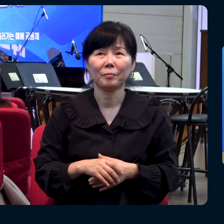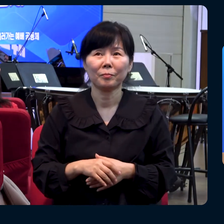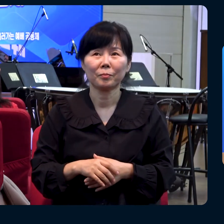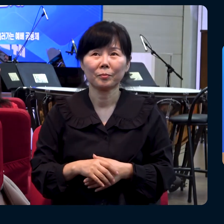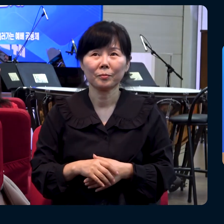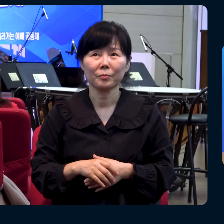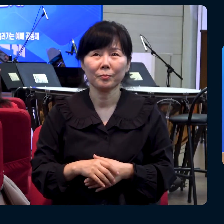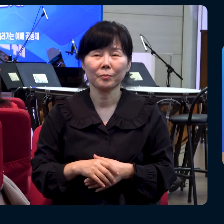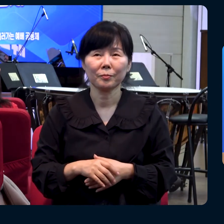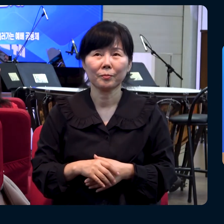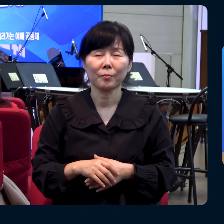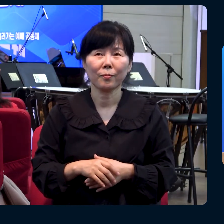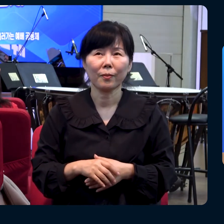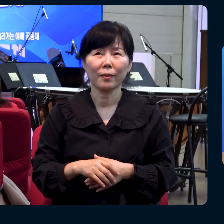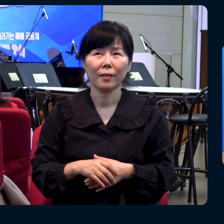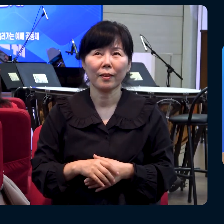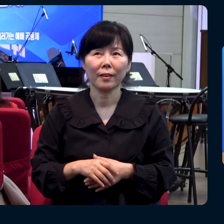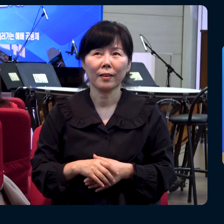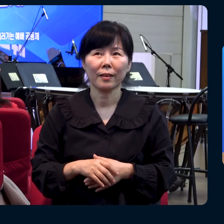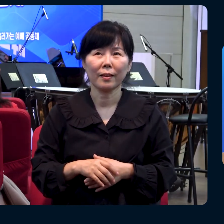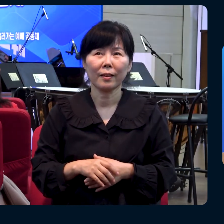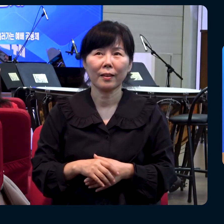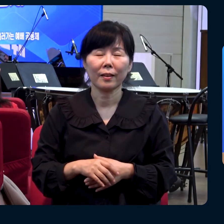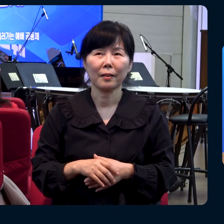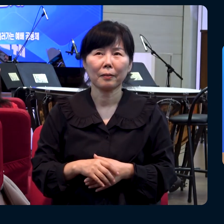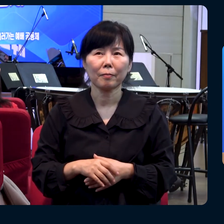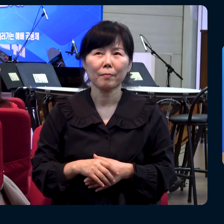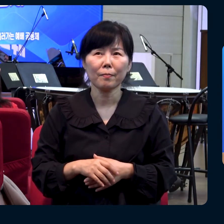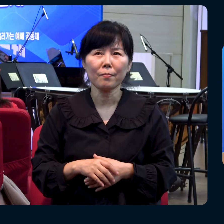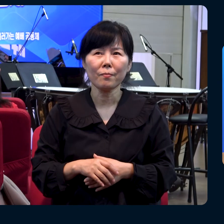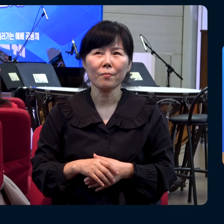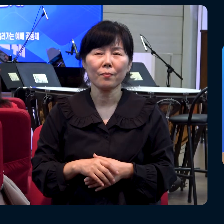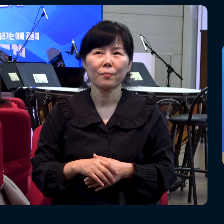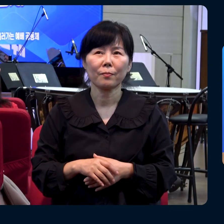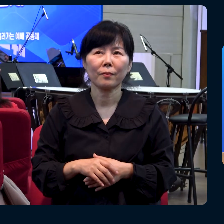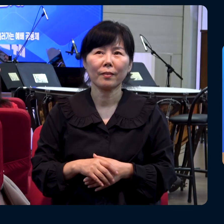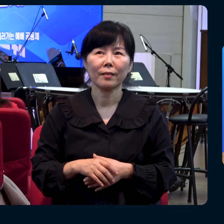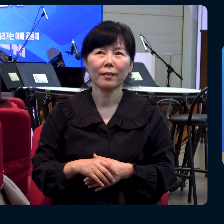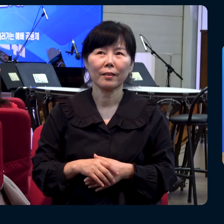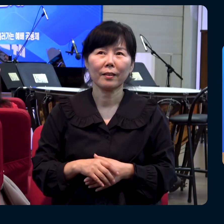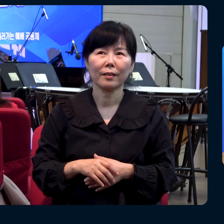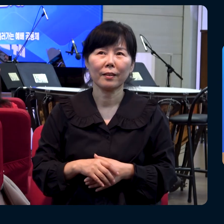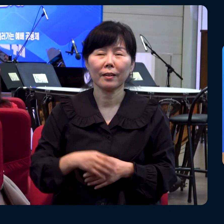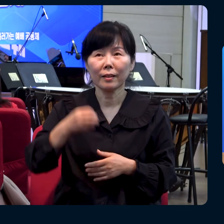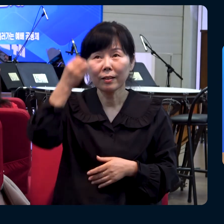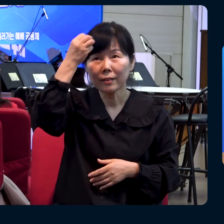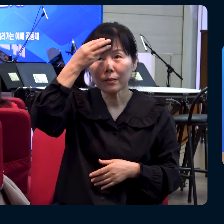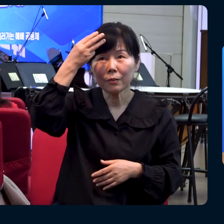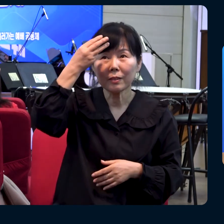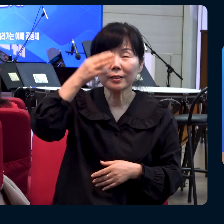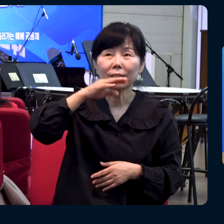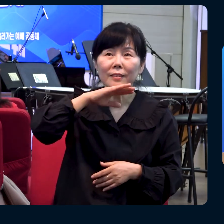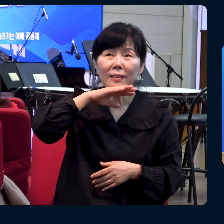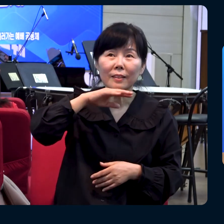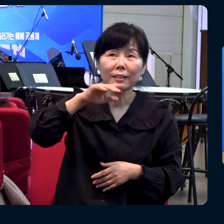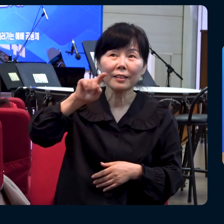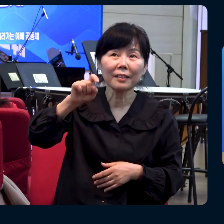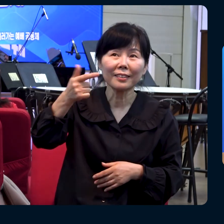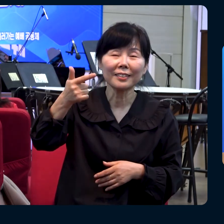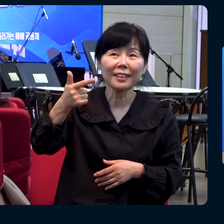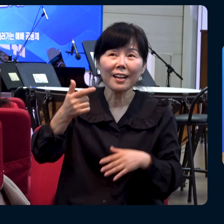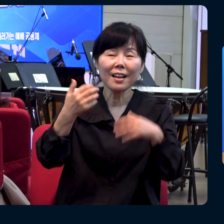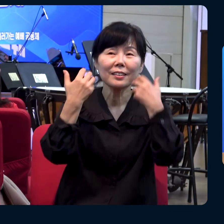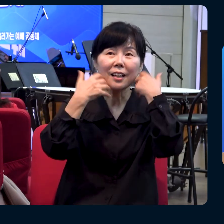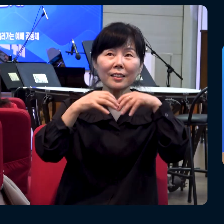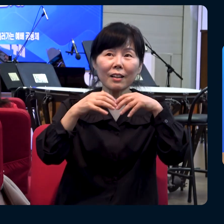제가 대답을 가르치려고요. 16살 소녀, 그 사자와 곰과 한판 붙는다는 소녀가